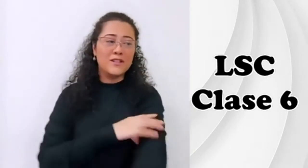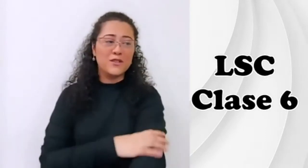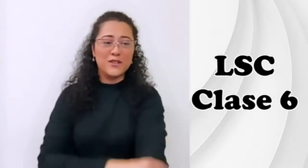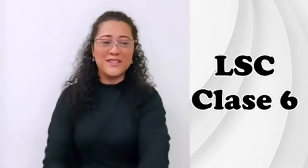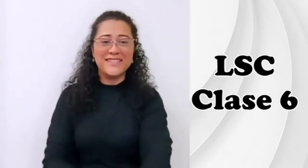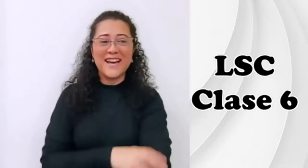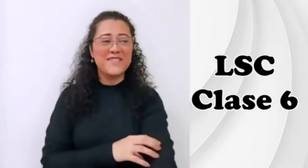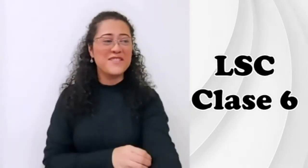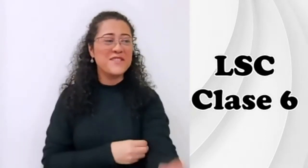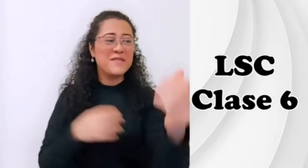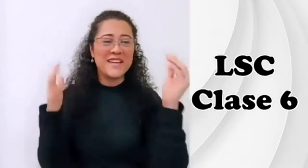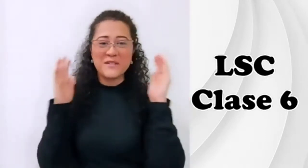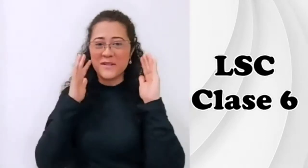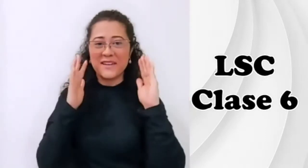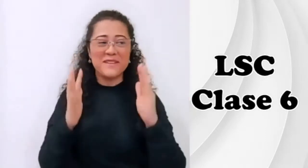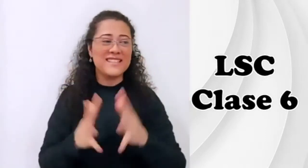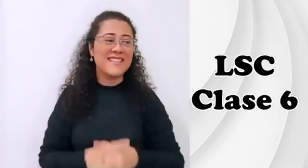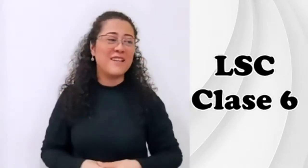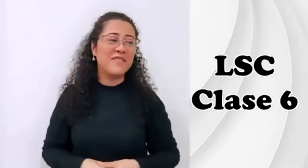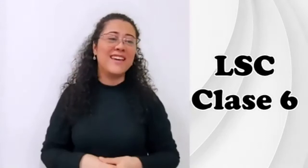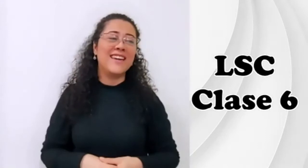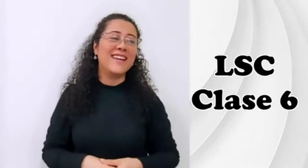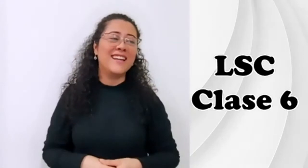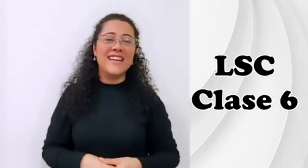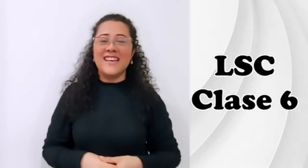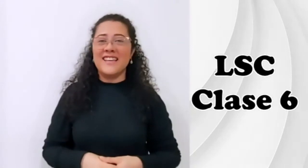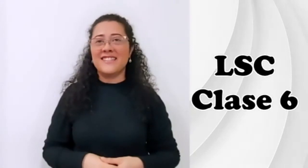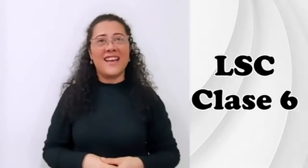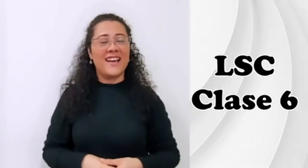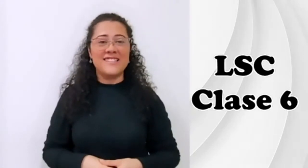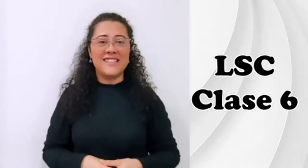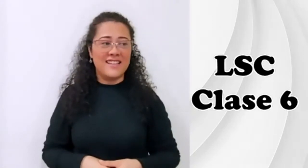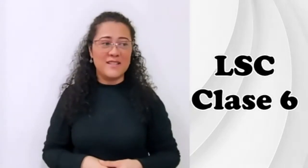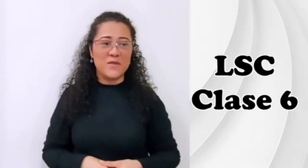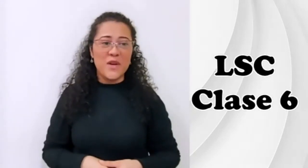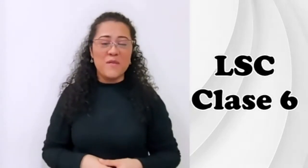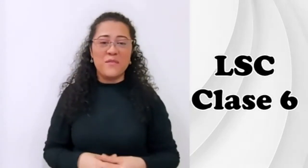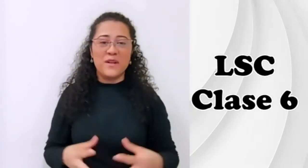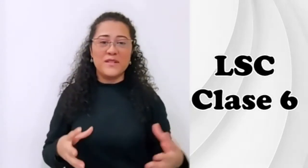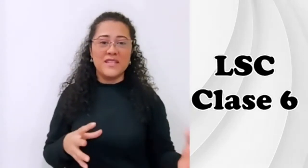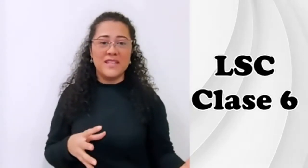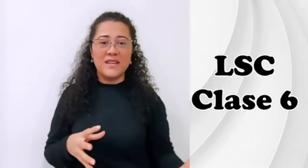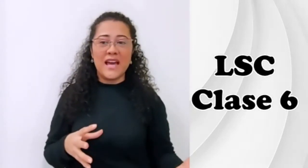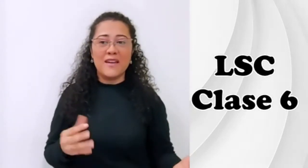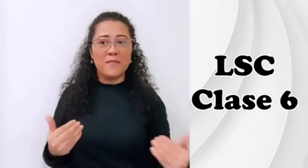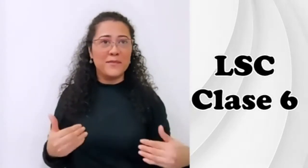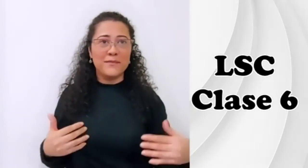brazos, ya uno no puede como que pensar bien, está cansadísimo. Pero si hay